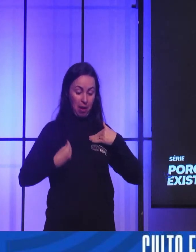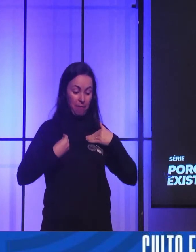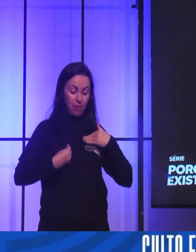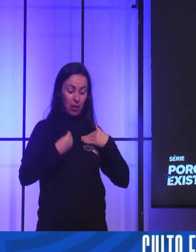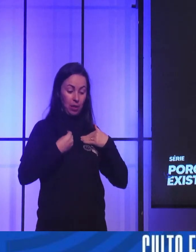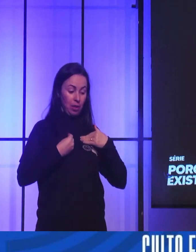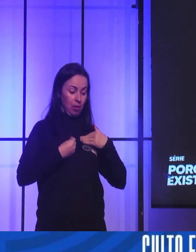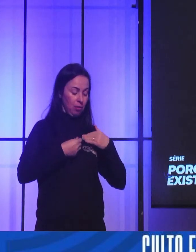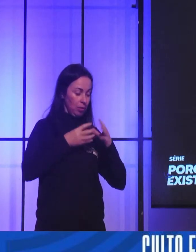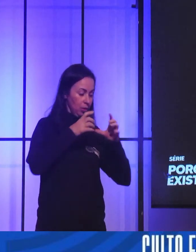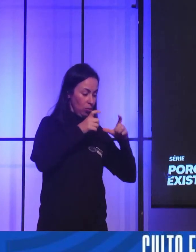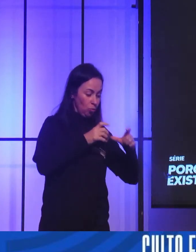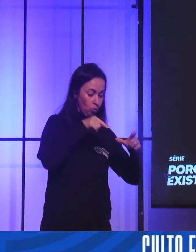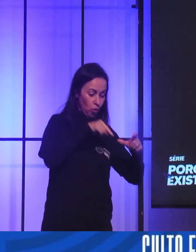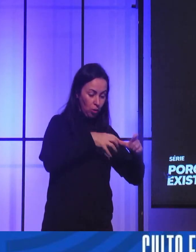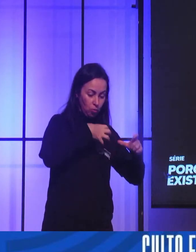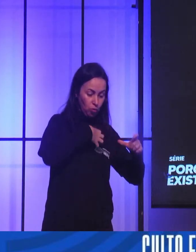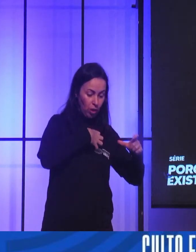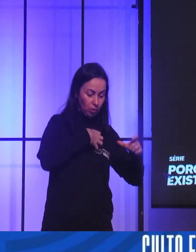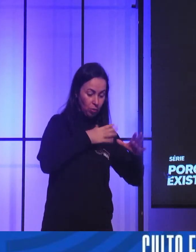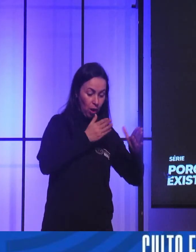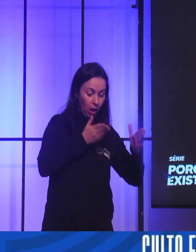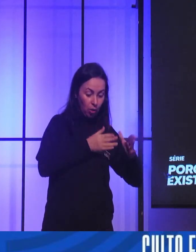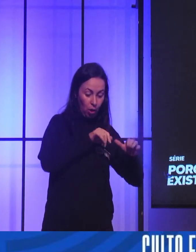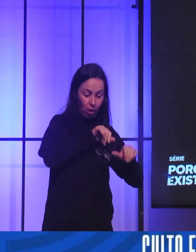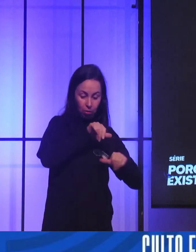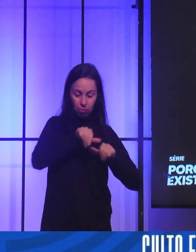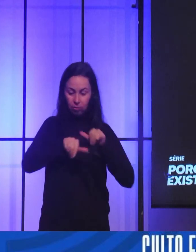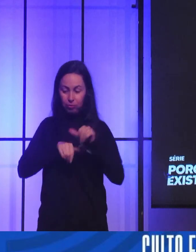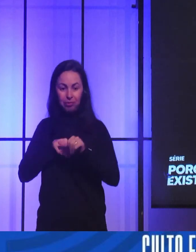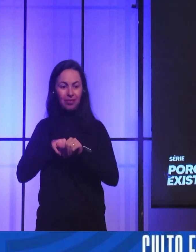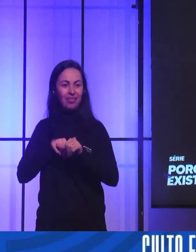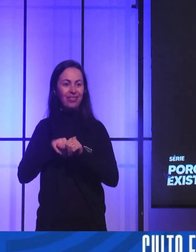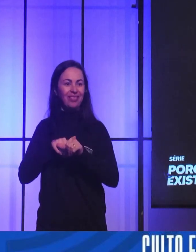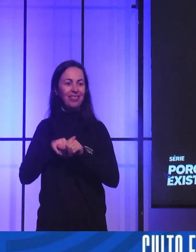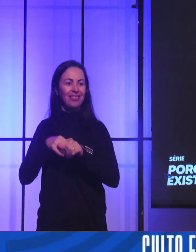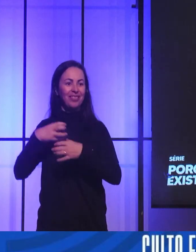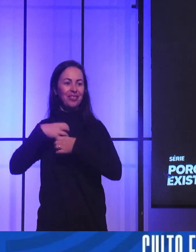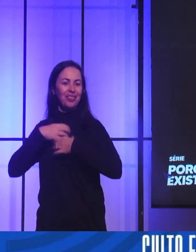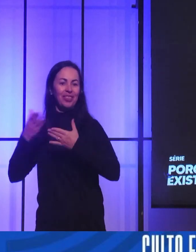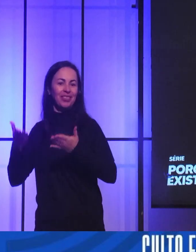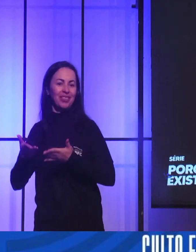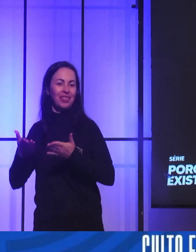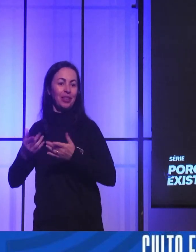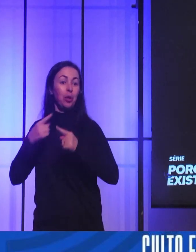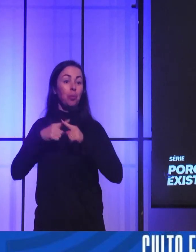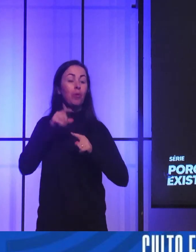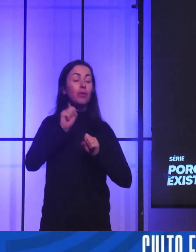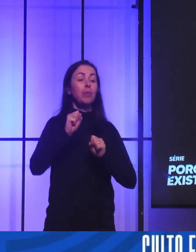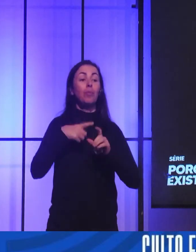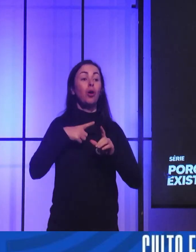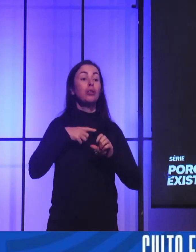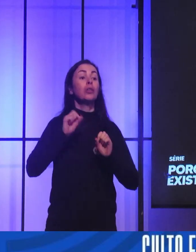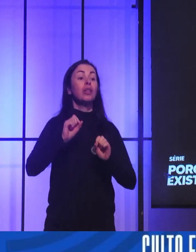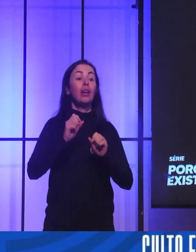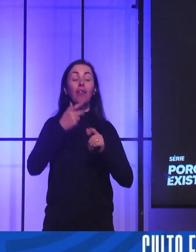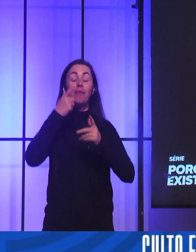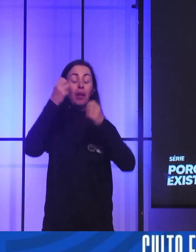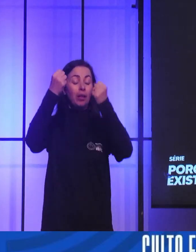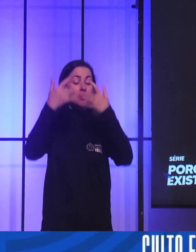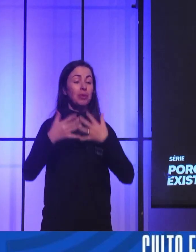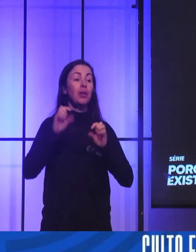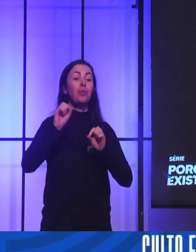e agora foi transformada dessa forma. Você é especialista no que Jesus fez na sua